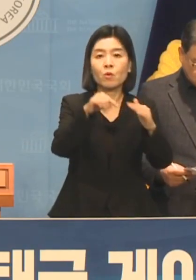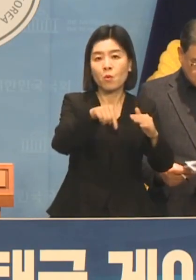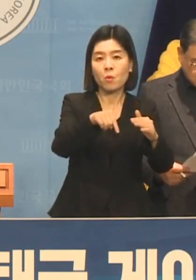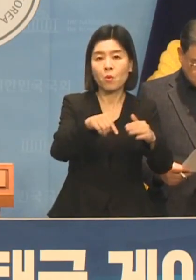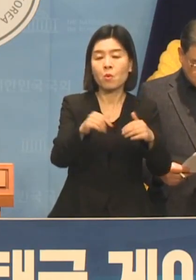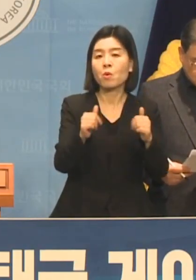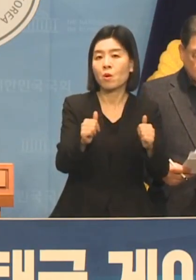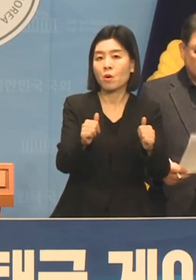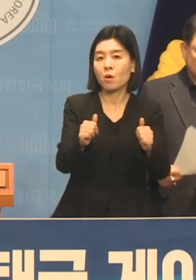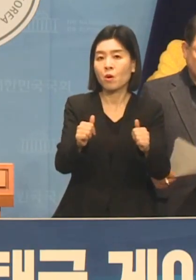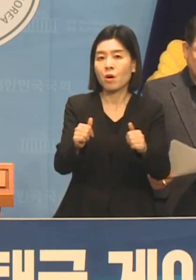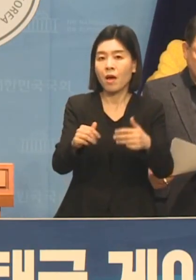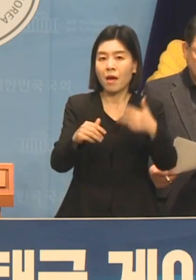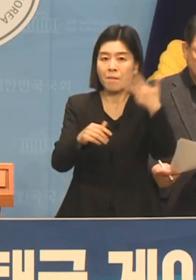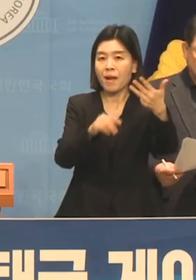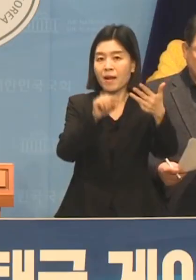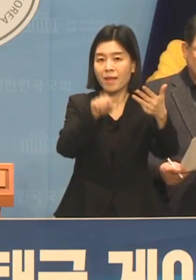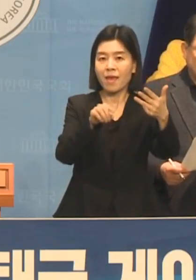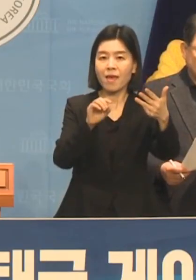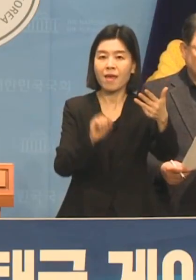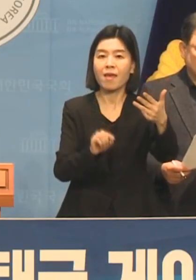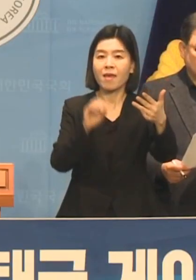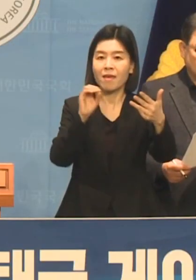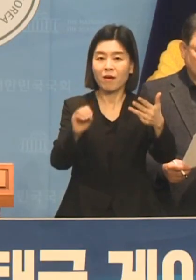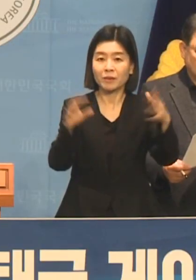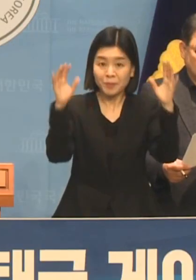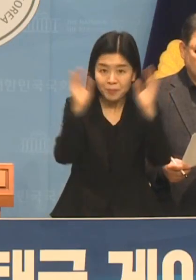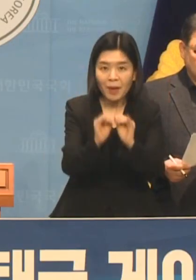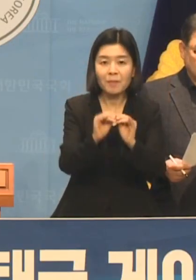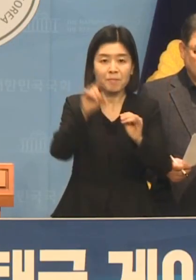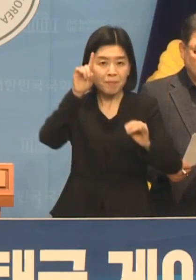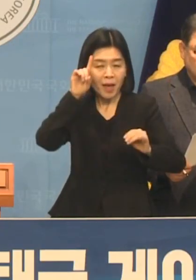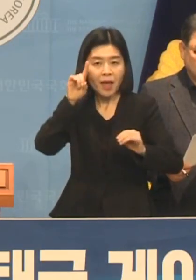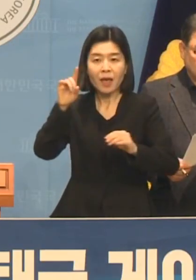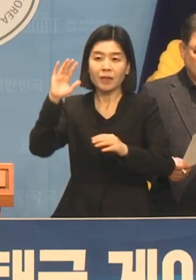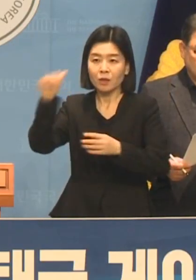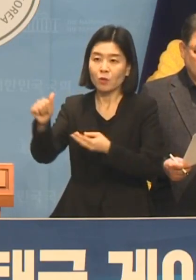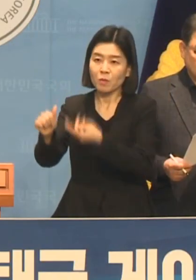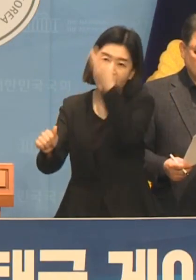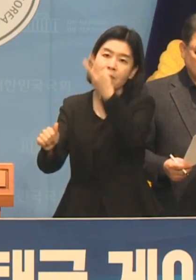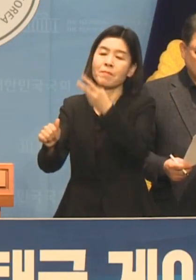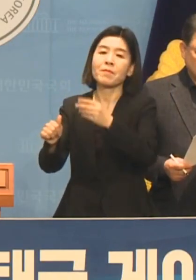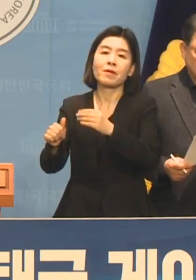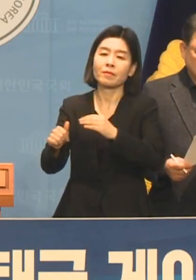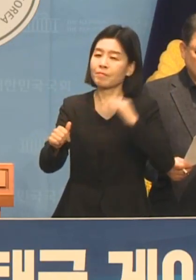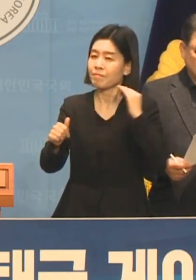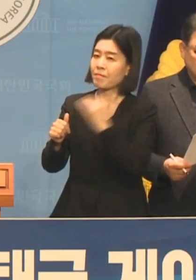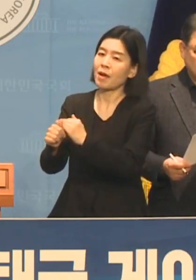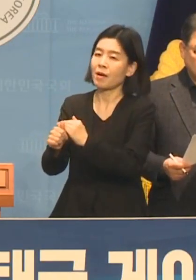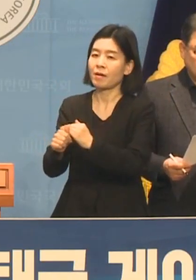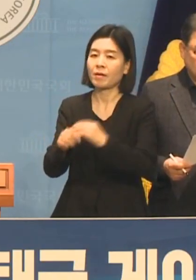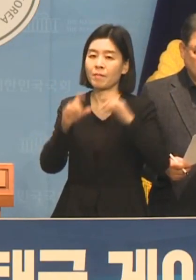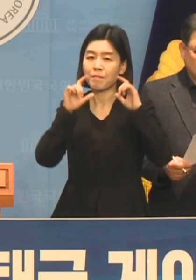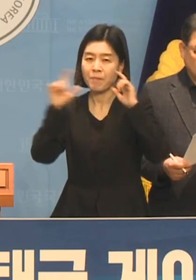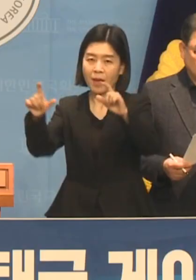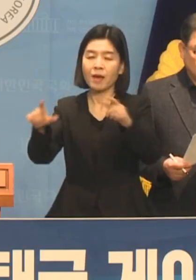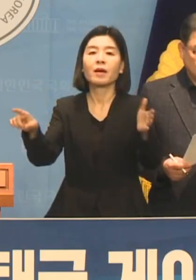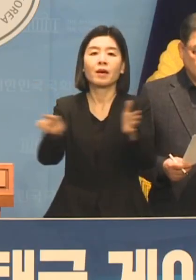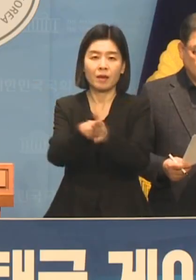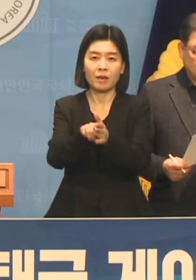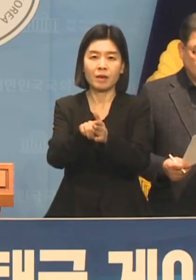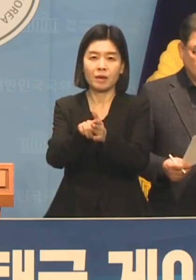재판관들은 8대 0으로 파면시키시리라 믿습니다. 역사에